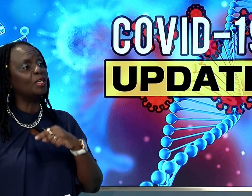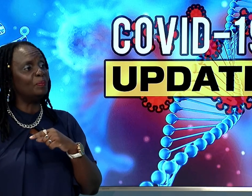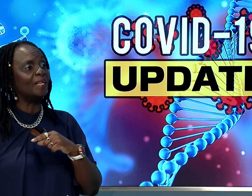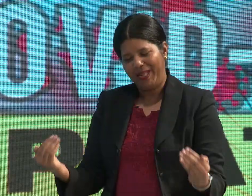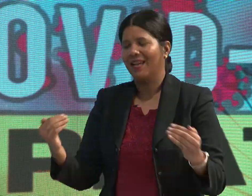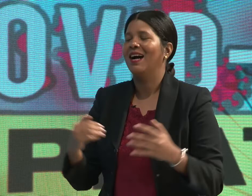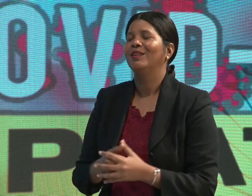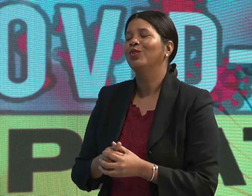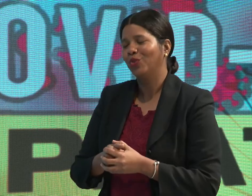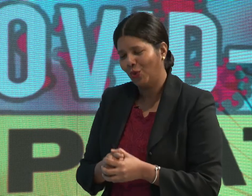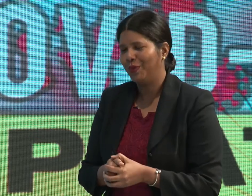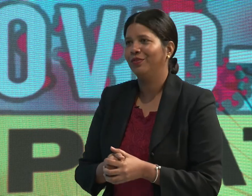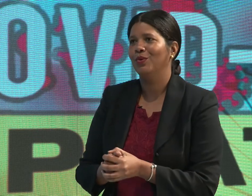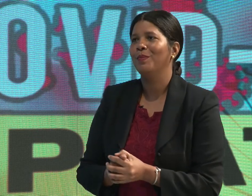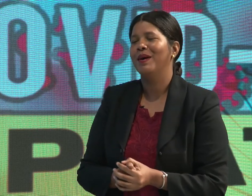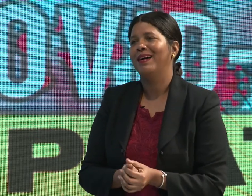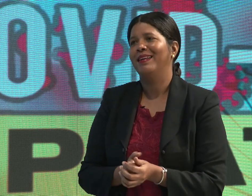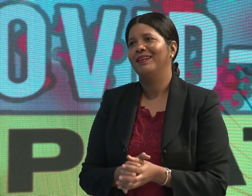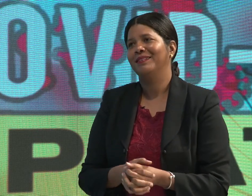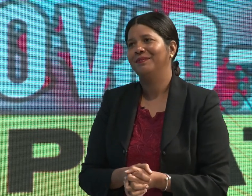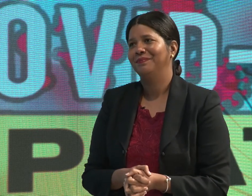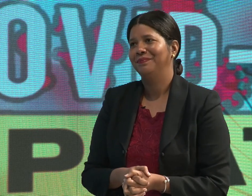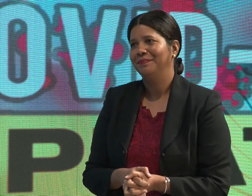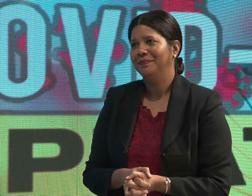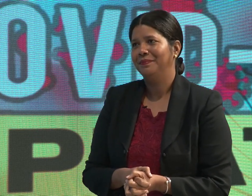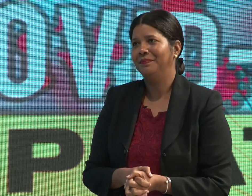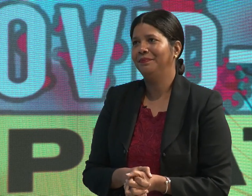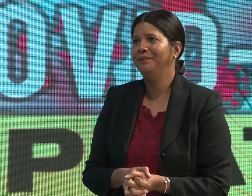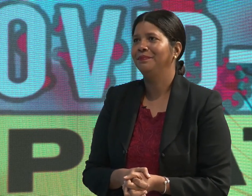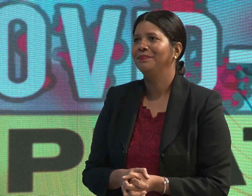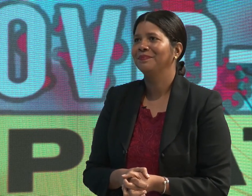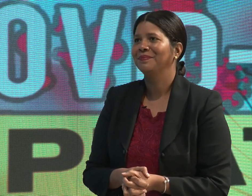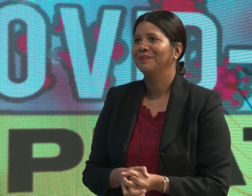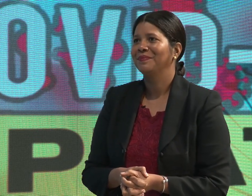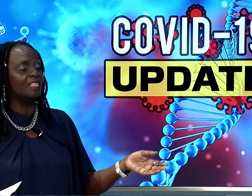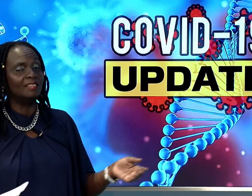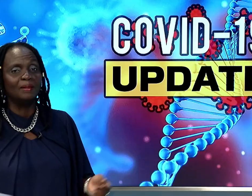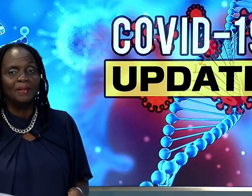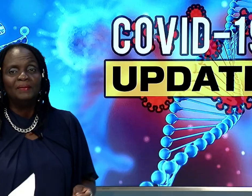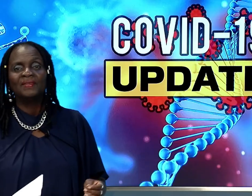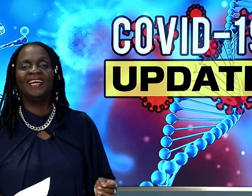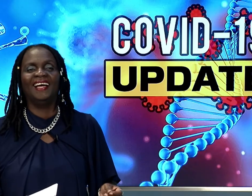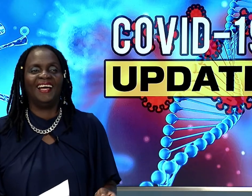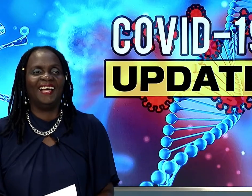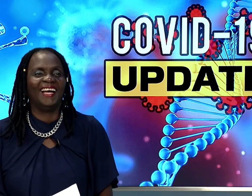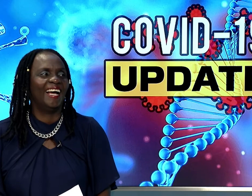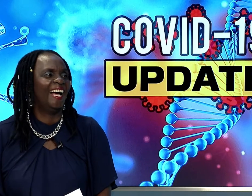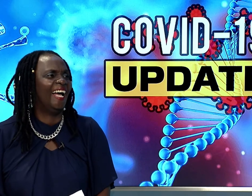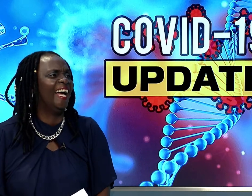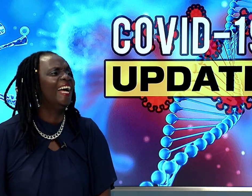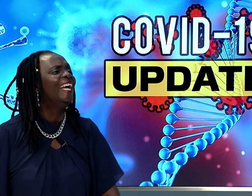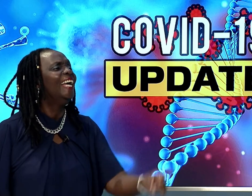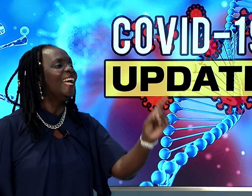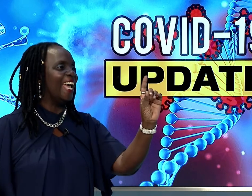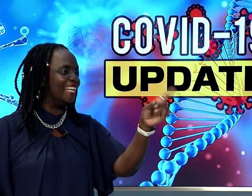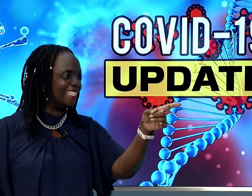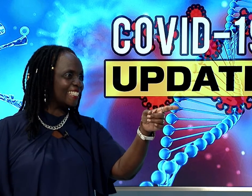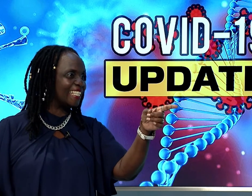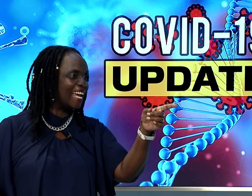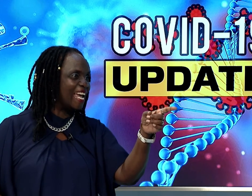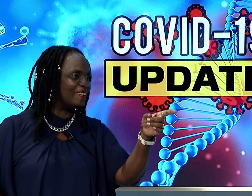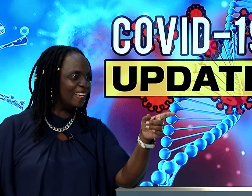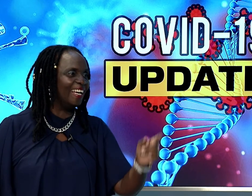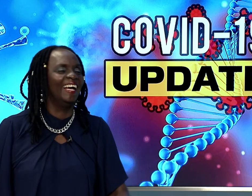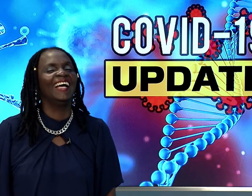onze burgerplicht gaan. Sowieso maandag. Okay. Bijna kom ik in de verleiding te zeggen op wie ga je stemmen. Nee, daarom zeg ik stembewust. En